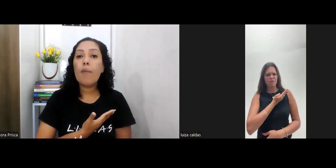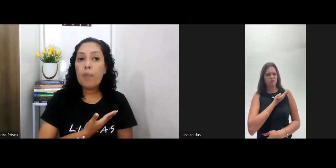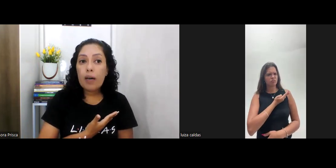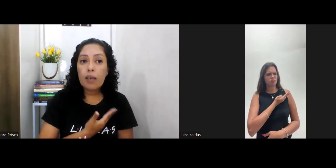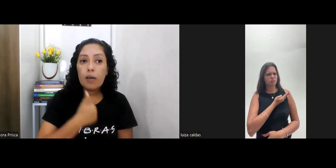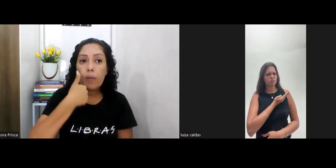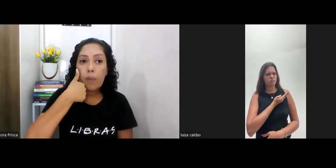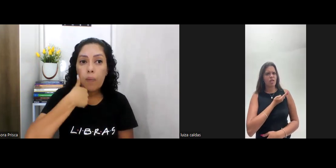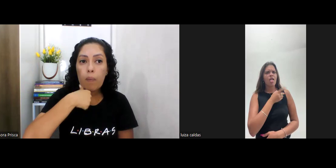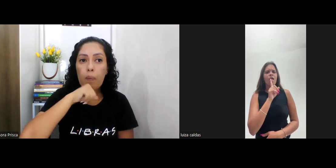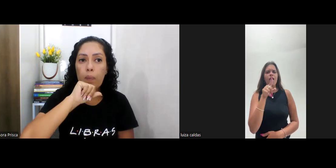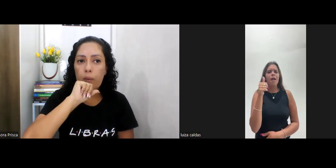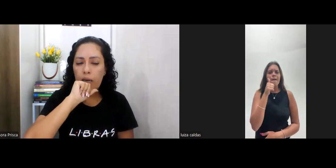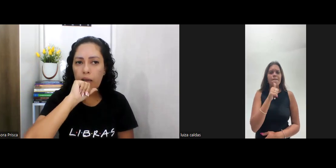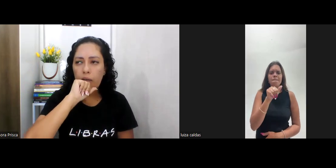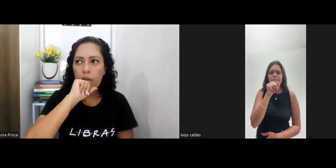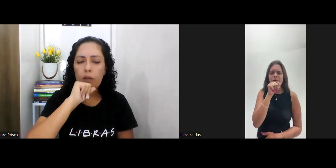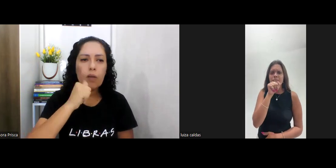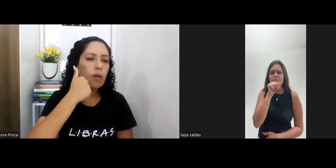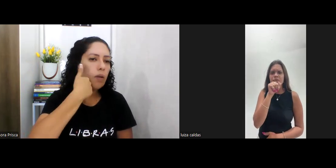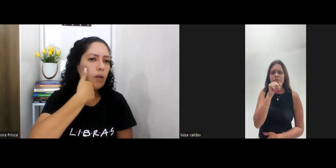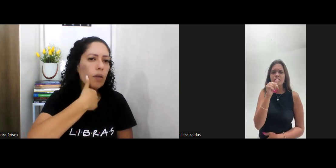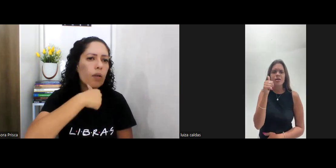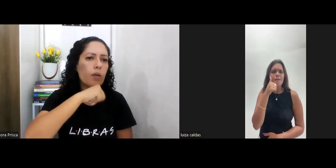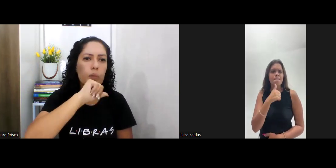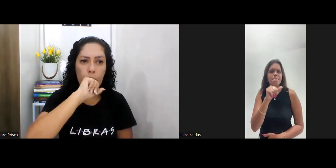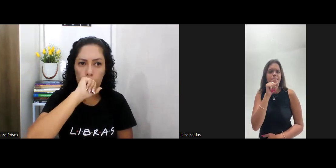É mamãe? Mamãe.